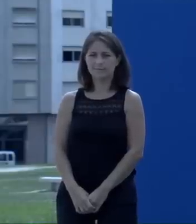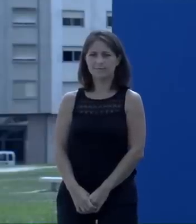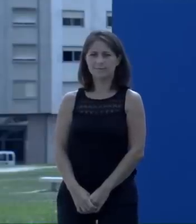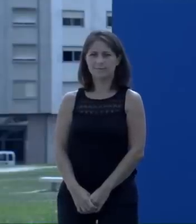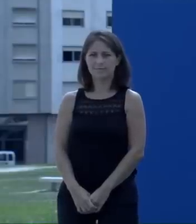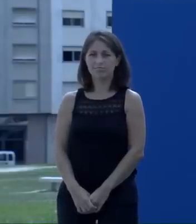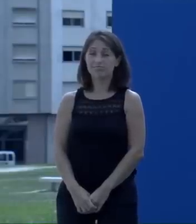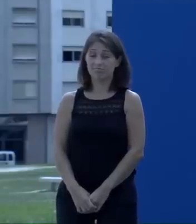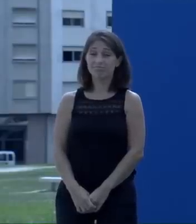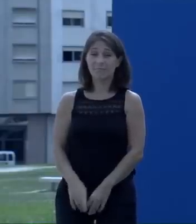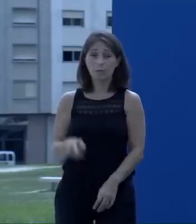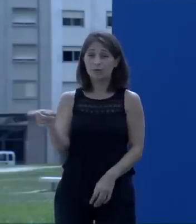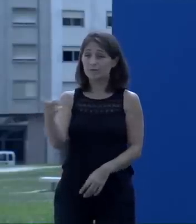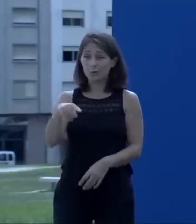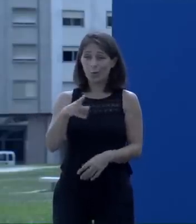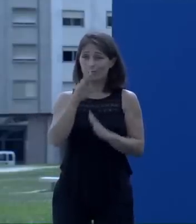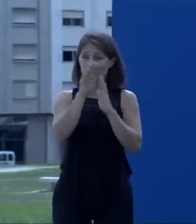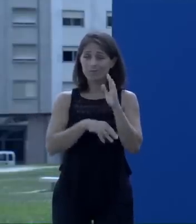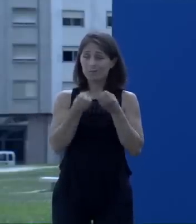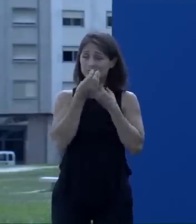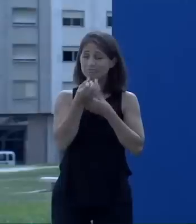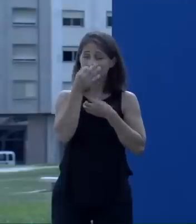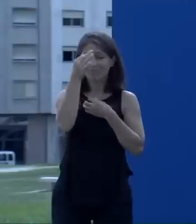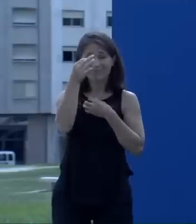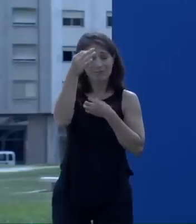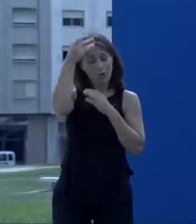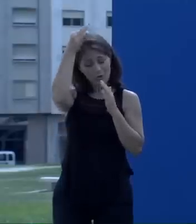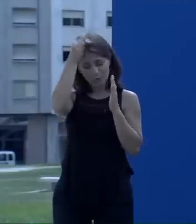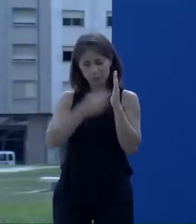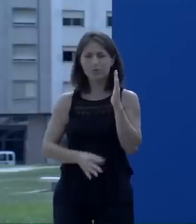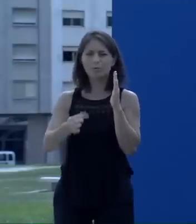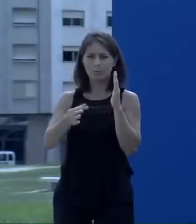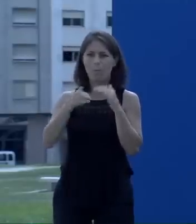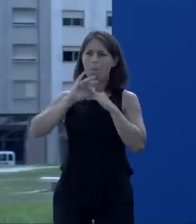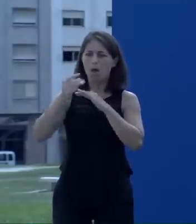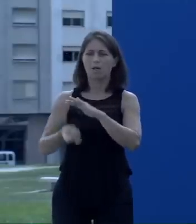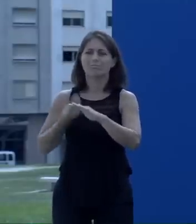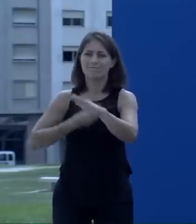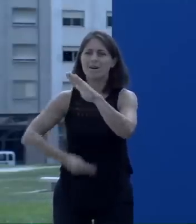E de aí nace En Marea, na síntese desas dúas correntes, desas